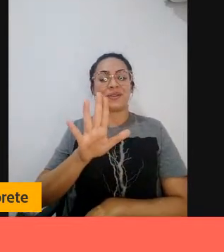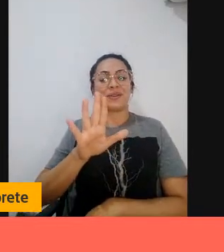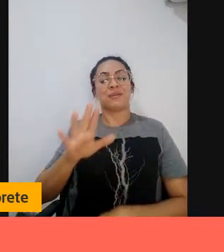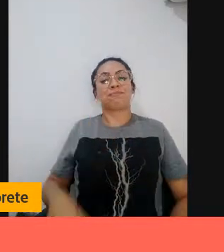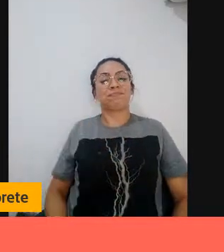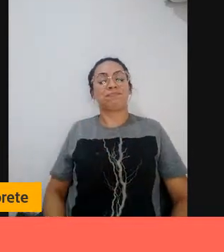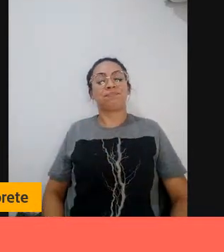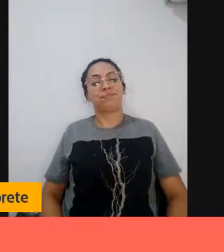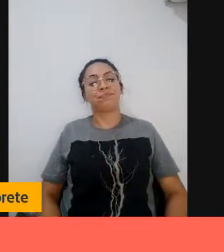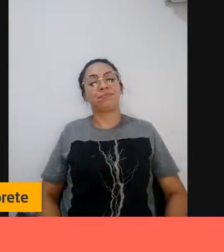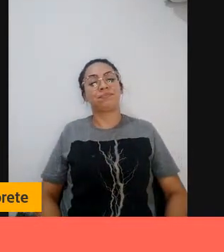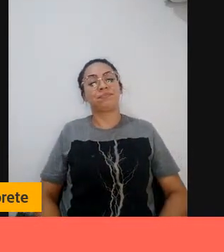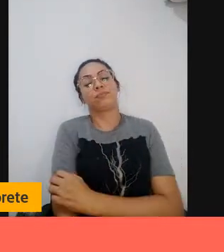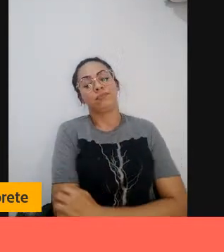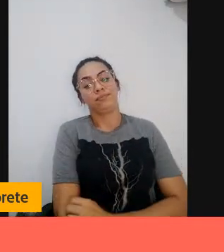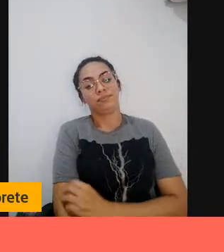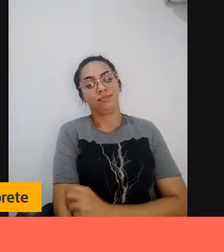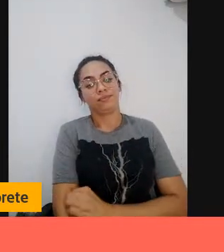funcionar.